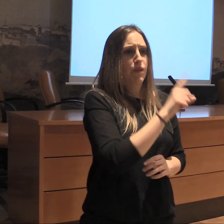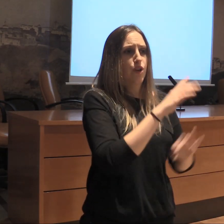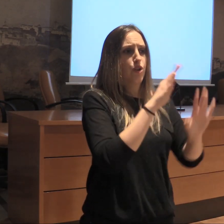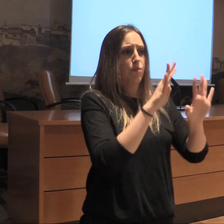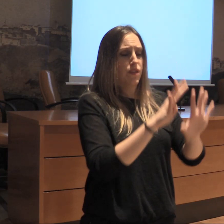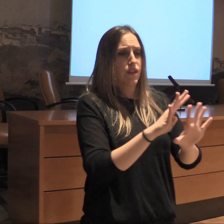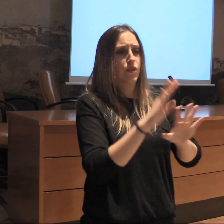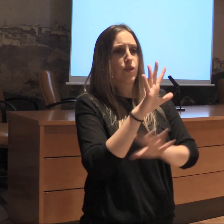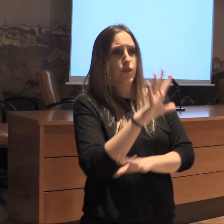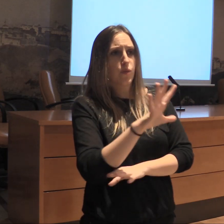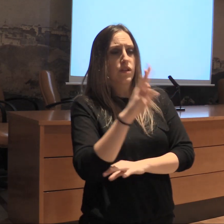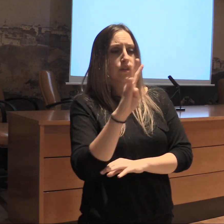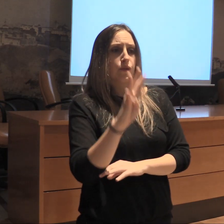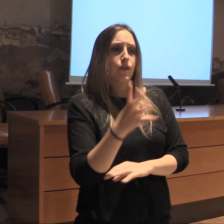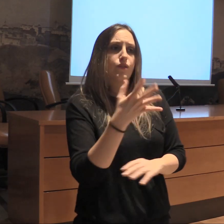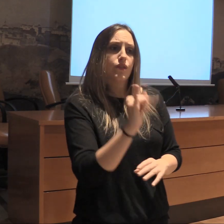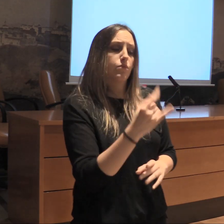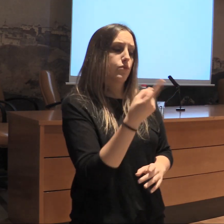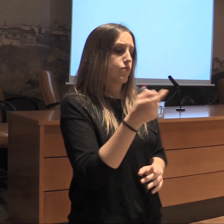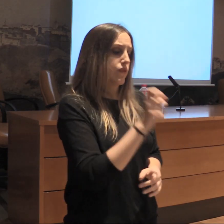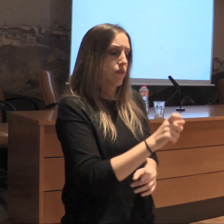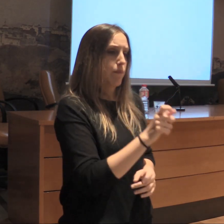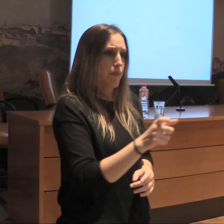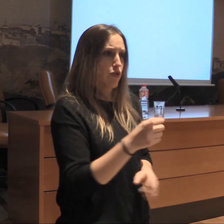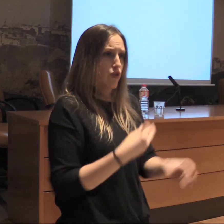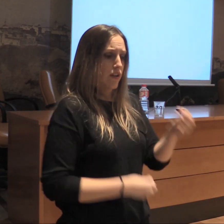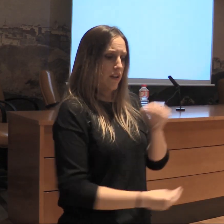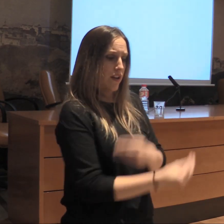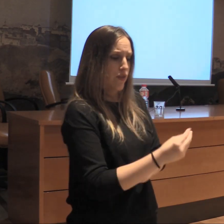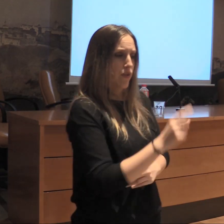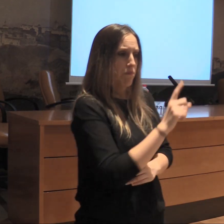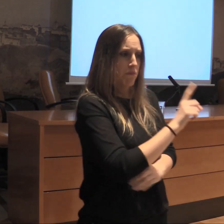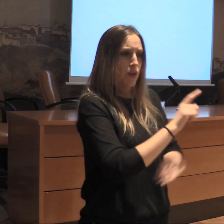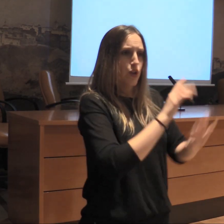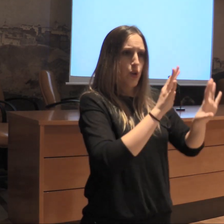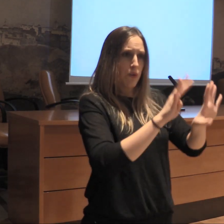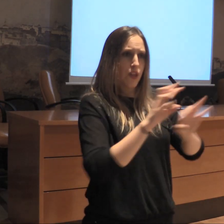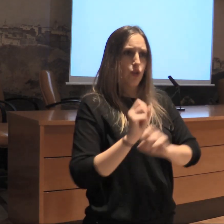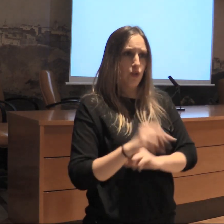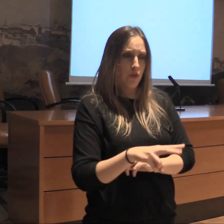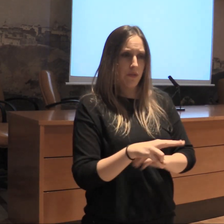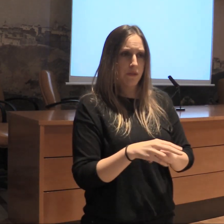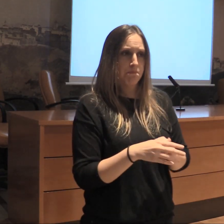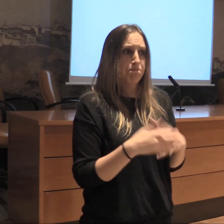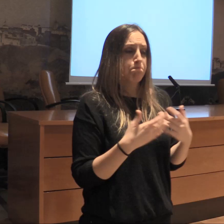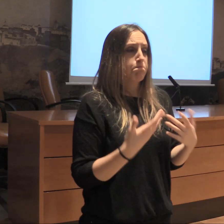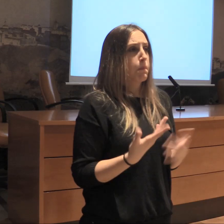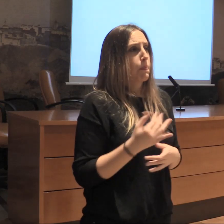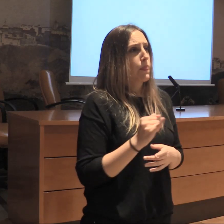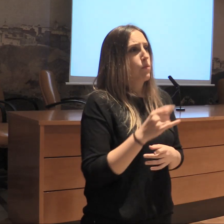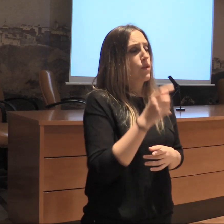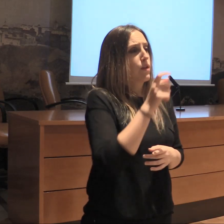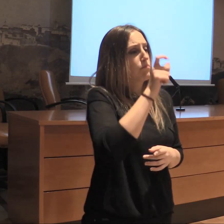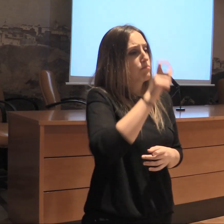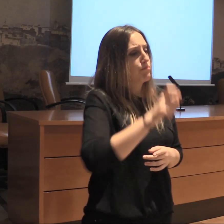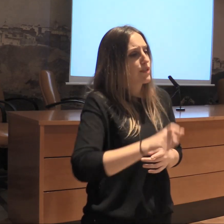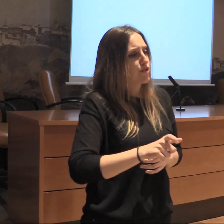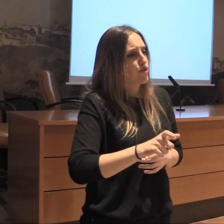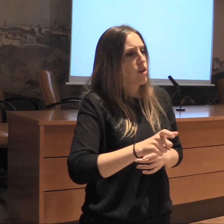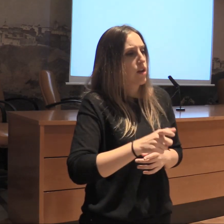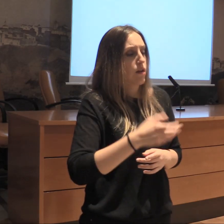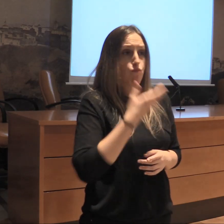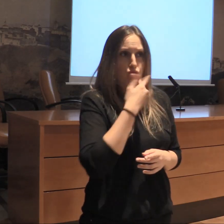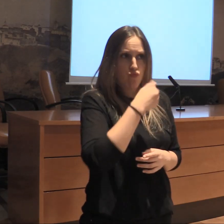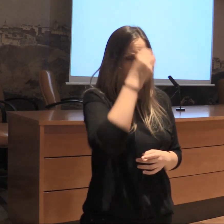1954. Tenemos una persona que nació en el año 1912, una persona extraordinariamente